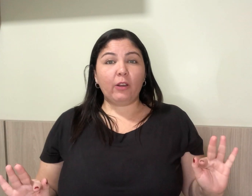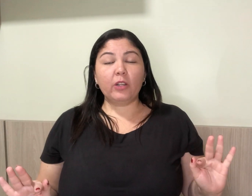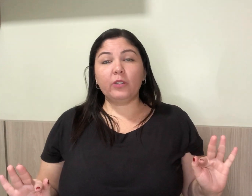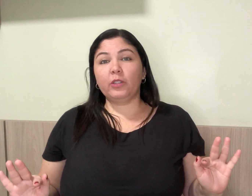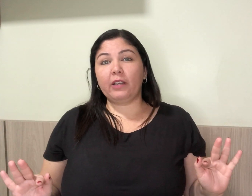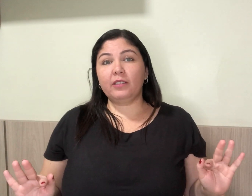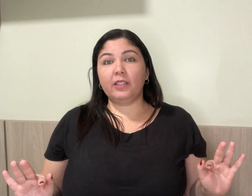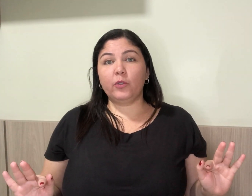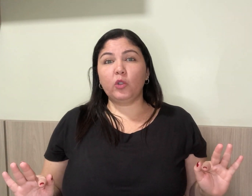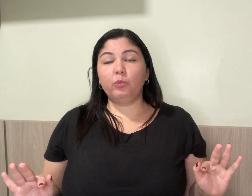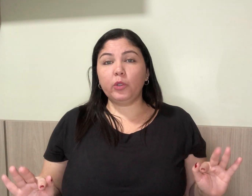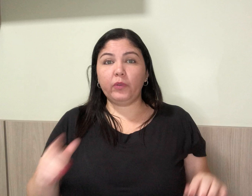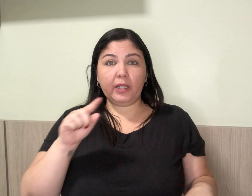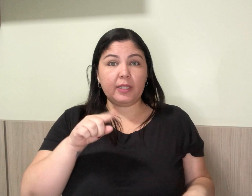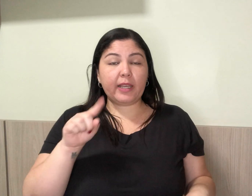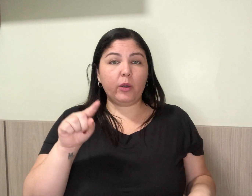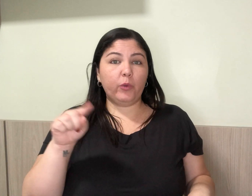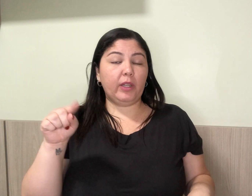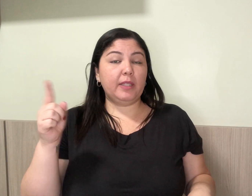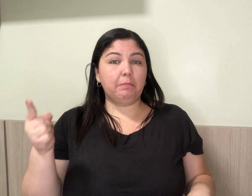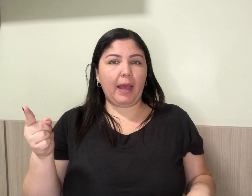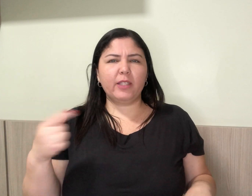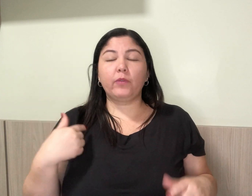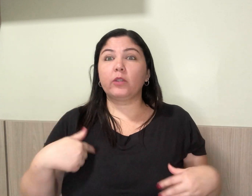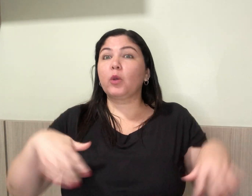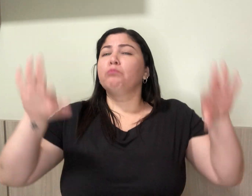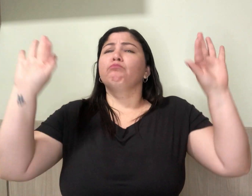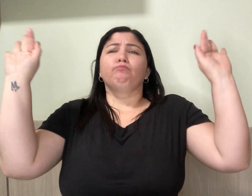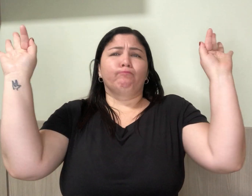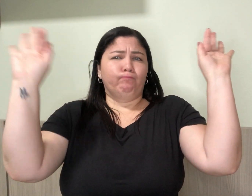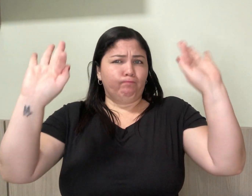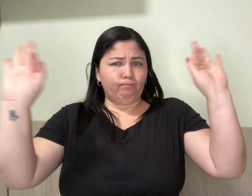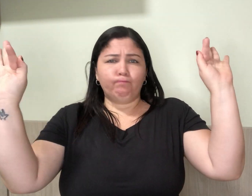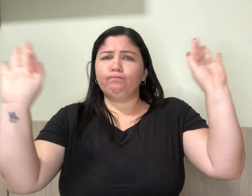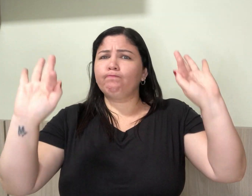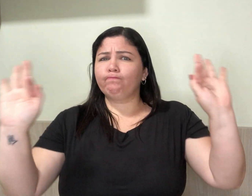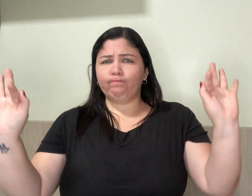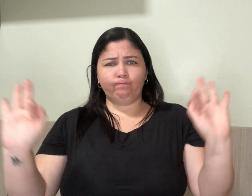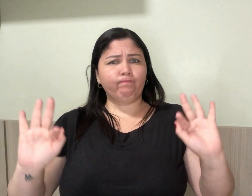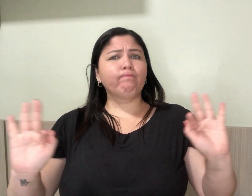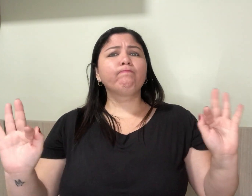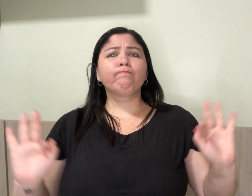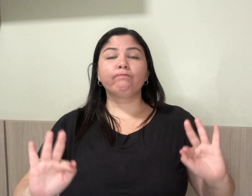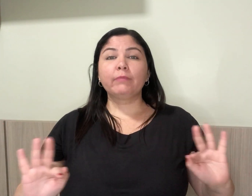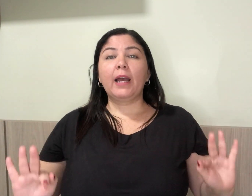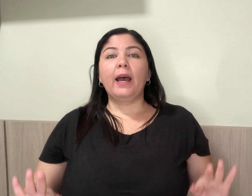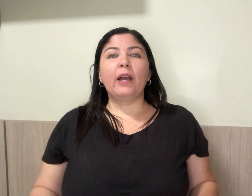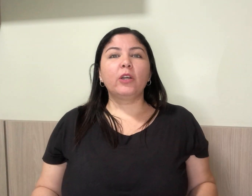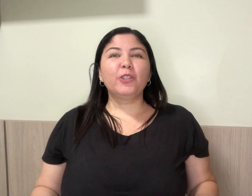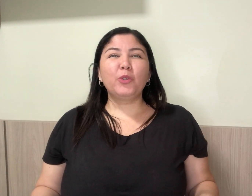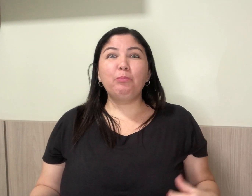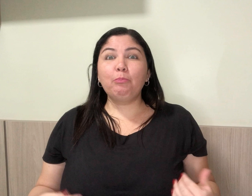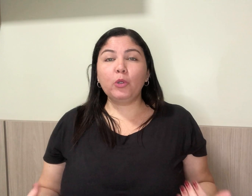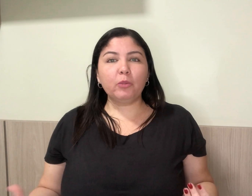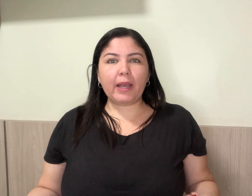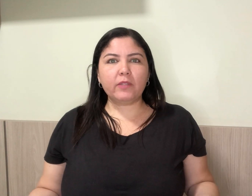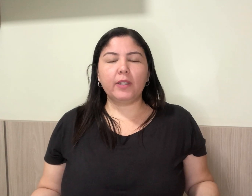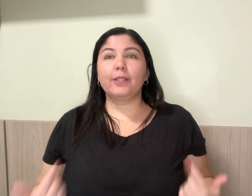Agora, quando eu quero dizer que eu estou muito feliz, que é o eu feliz mais, eu faço Agora que eu tô muito mais feliz, eu